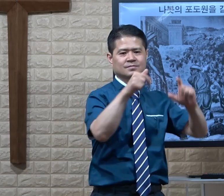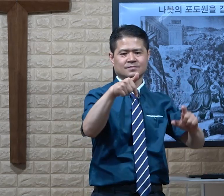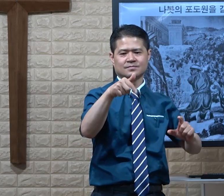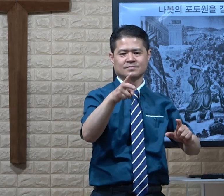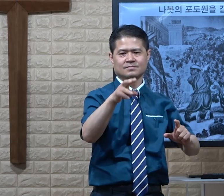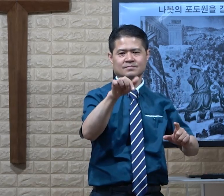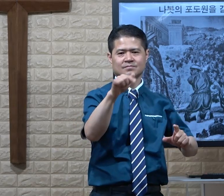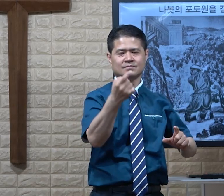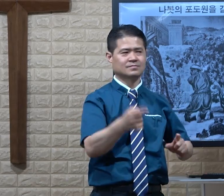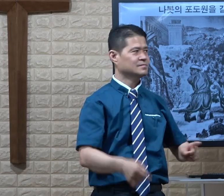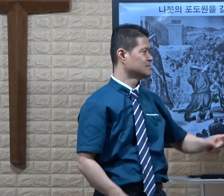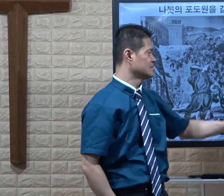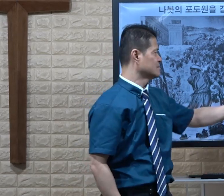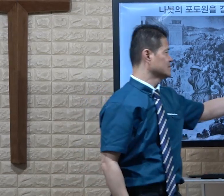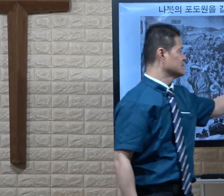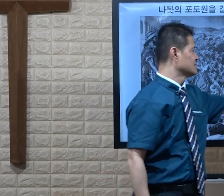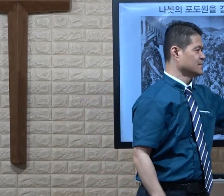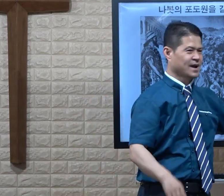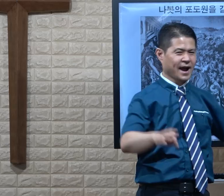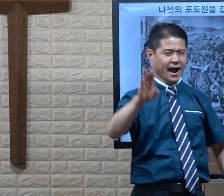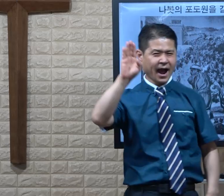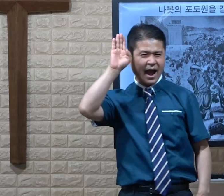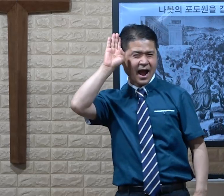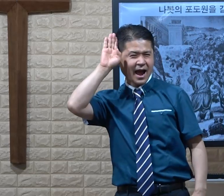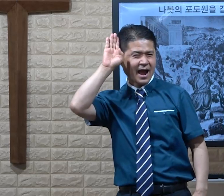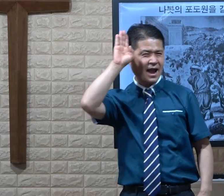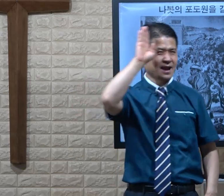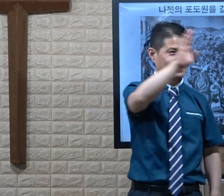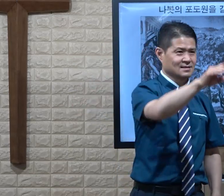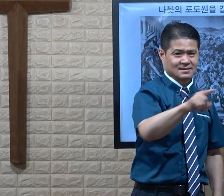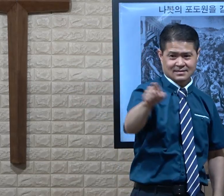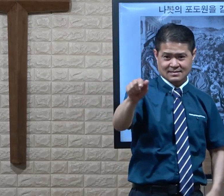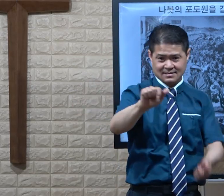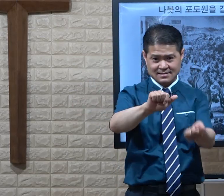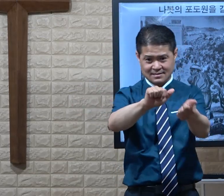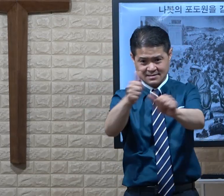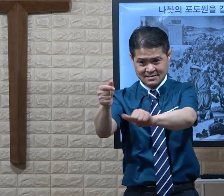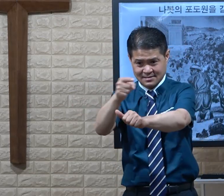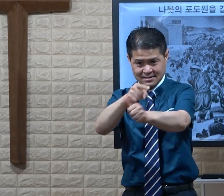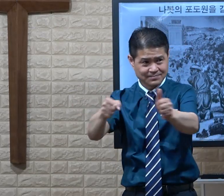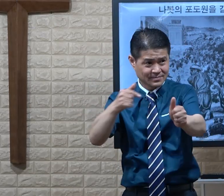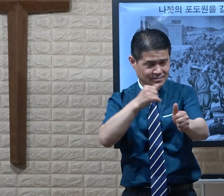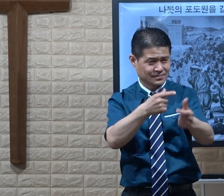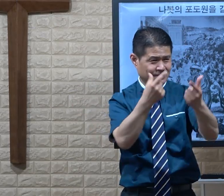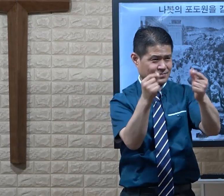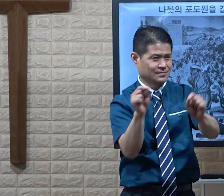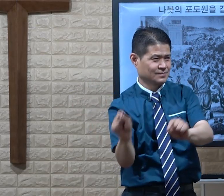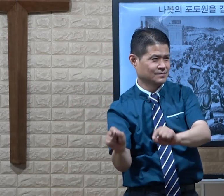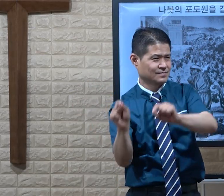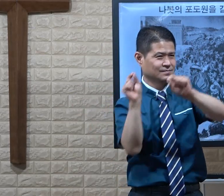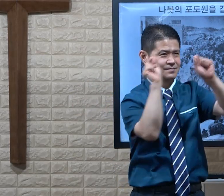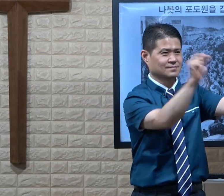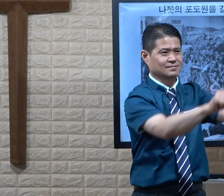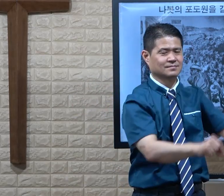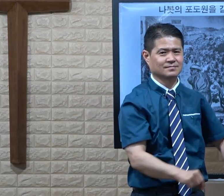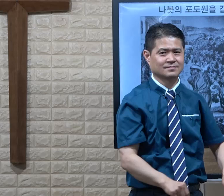라고 경고의 메시지를 왕에게 보냈고 앞으로 너희도 똑같이